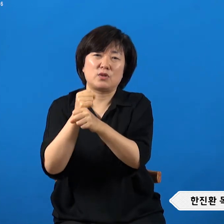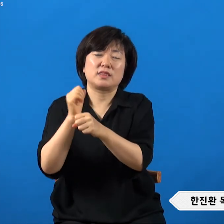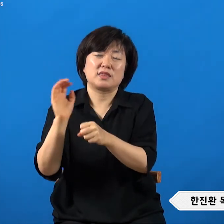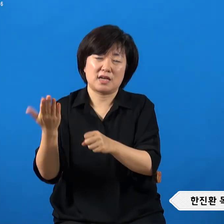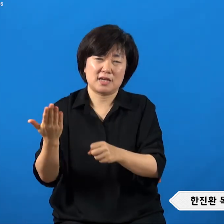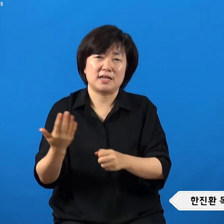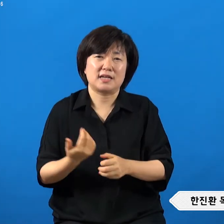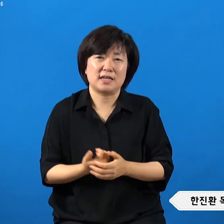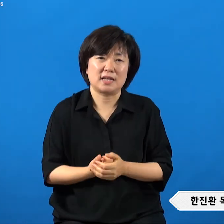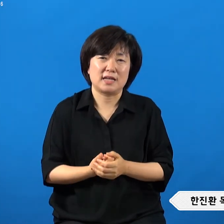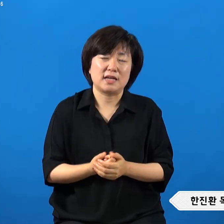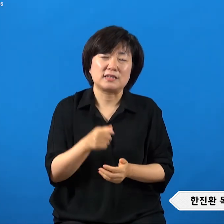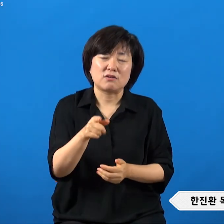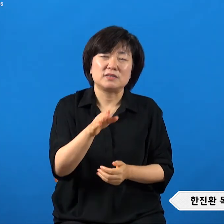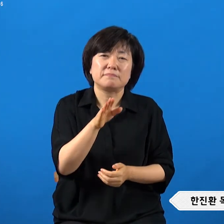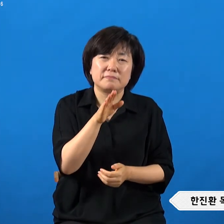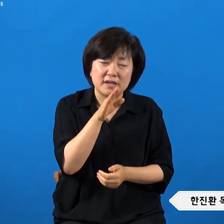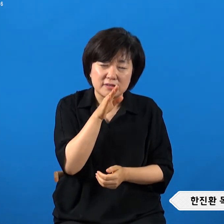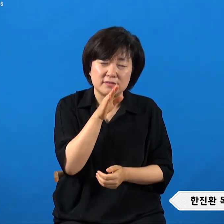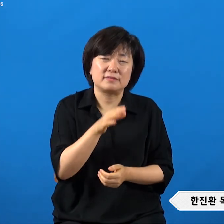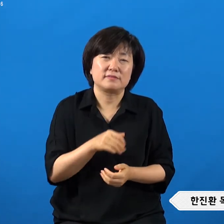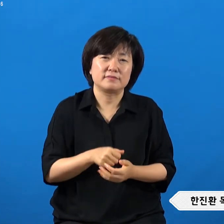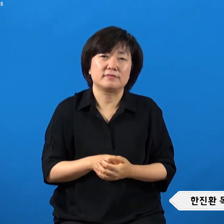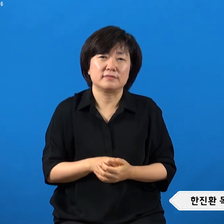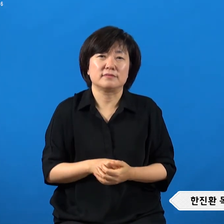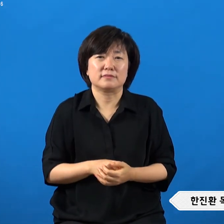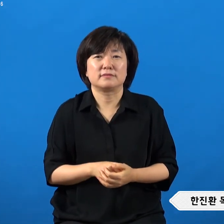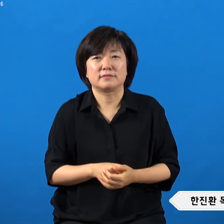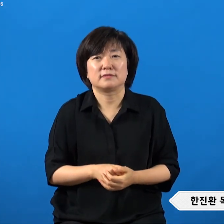것이다. 그것이 중요합니다.